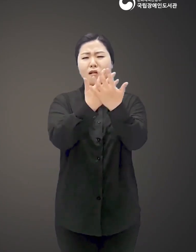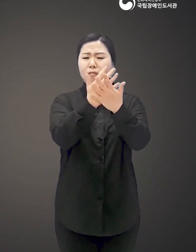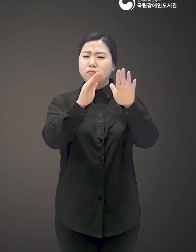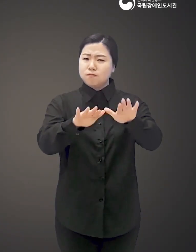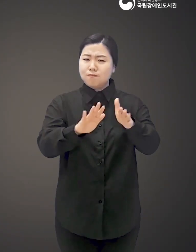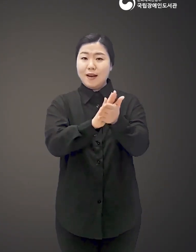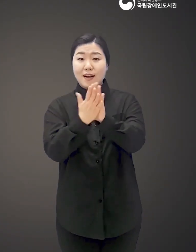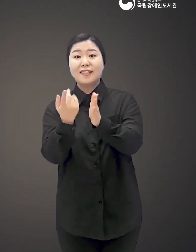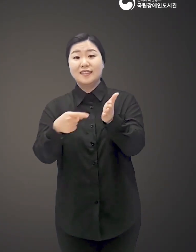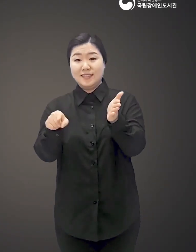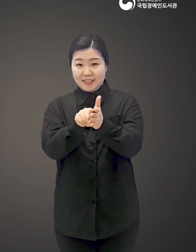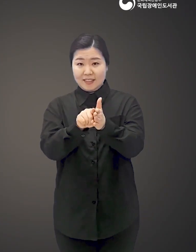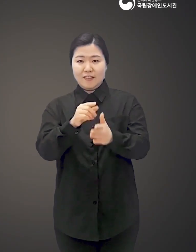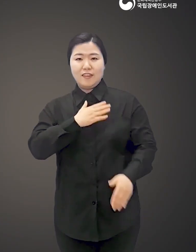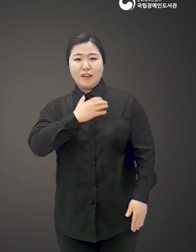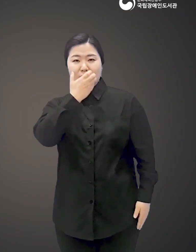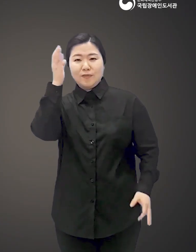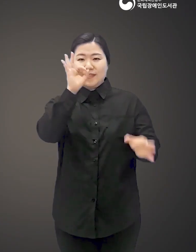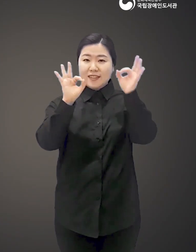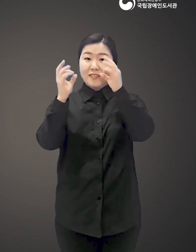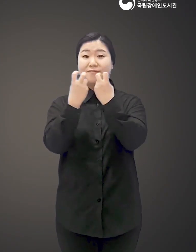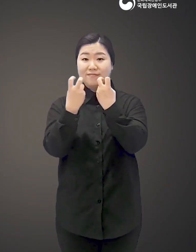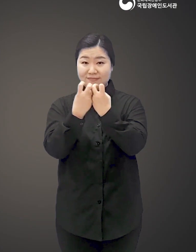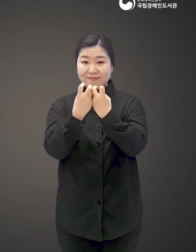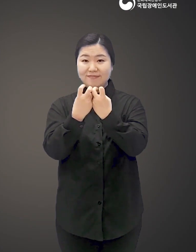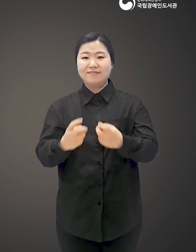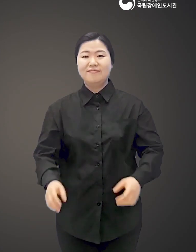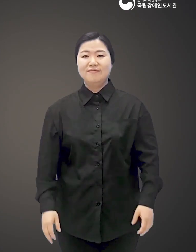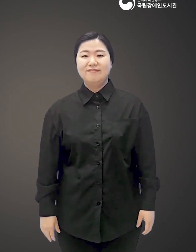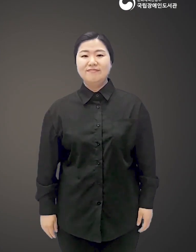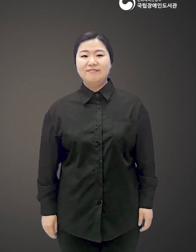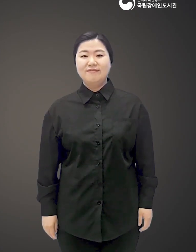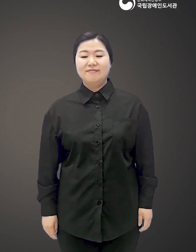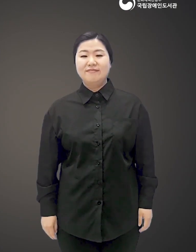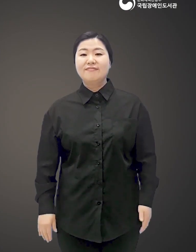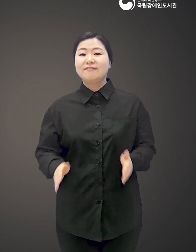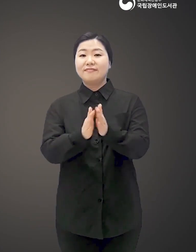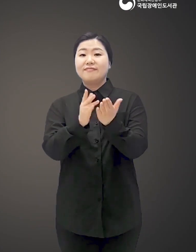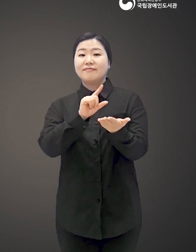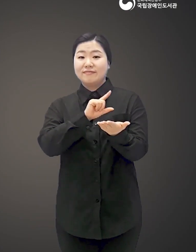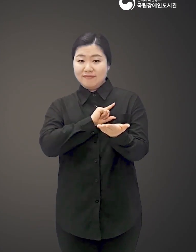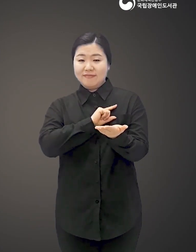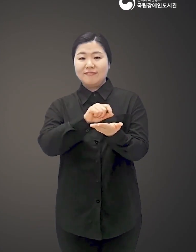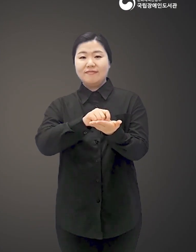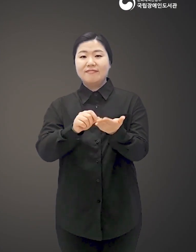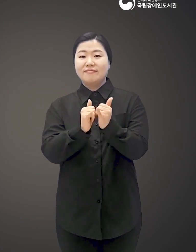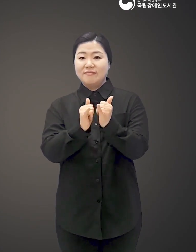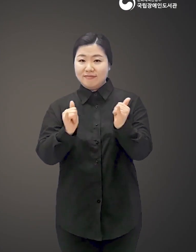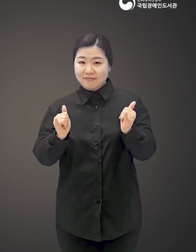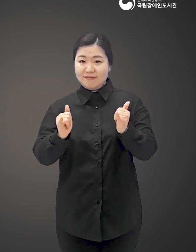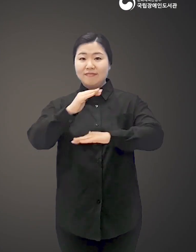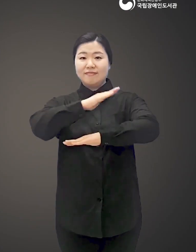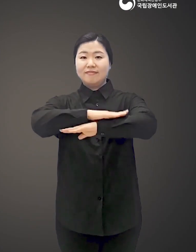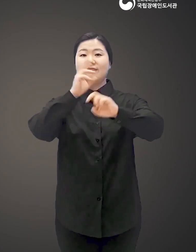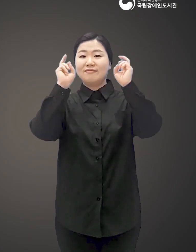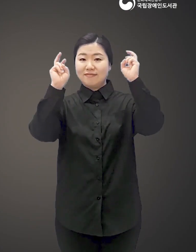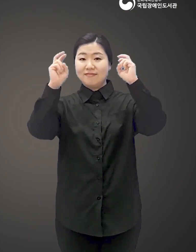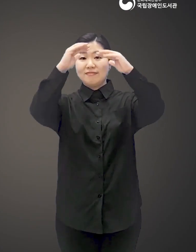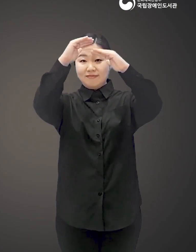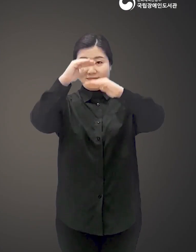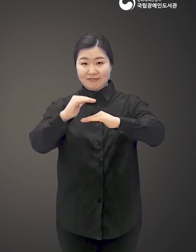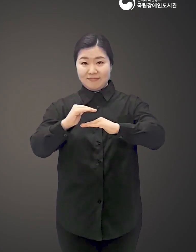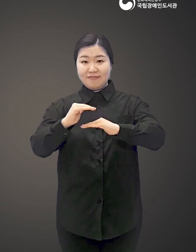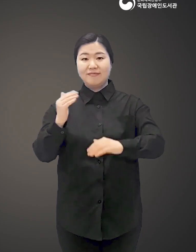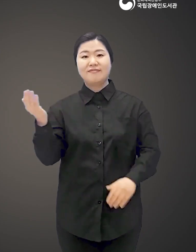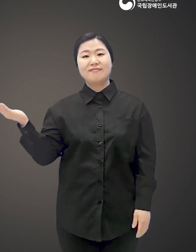미로 같은 현실을 탈출하기 위한 내 꿈 찾기 프로젝트. 도서명. 잘하는 것도 하고 싶은